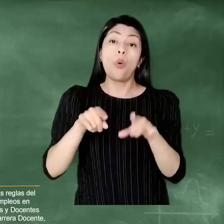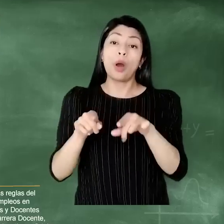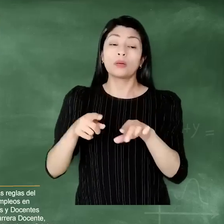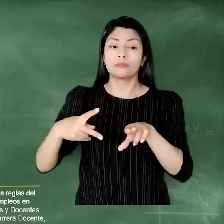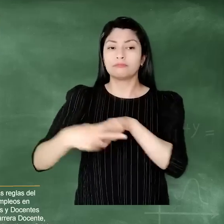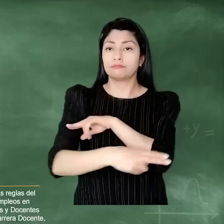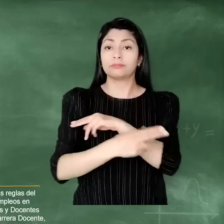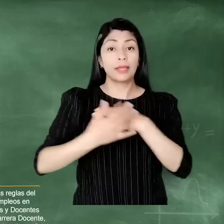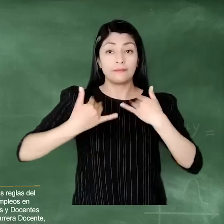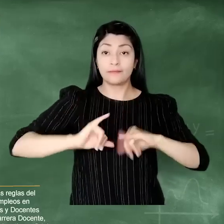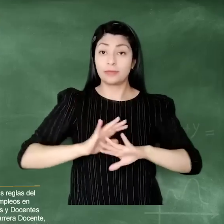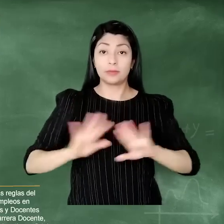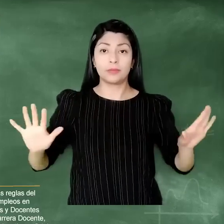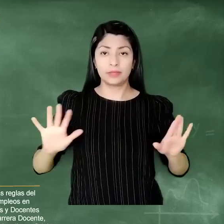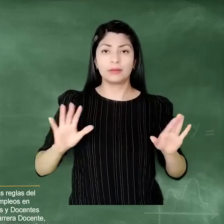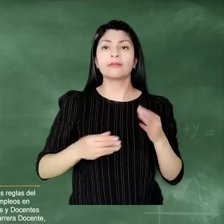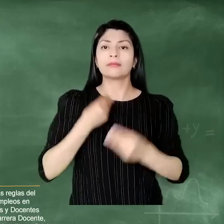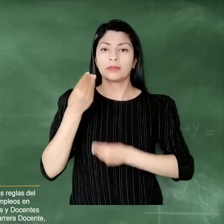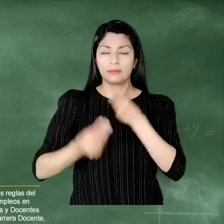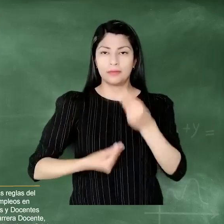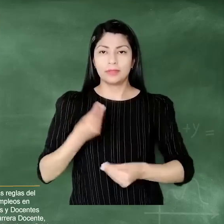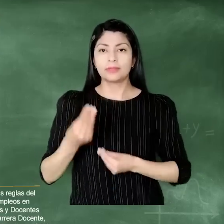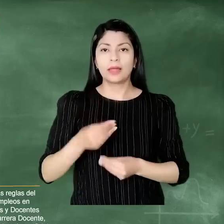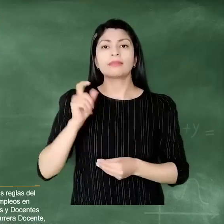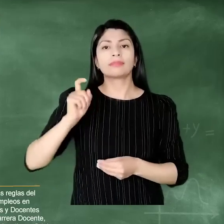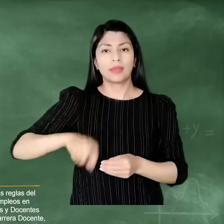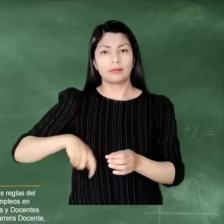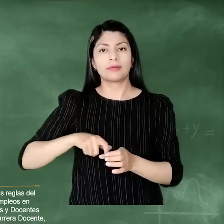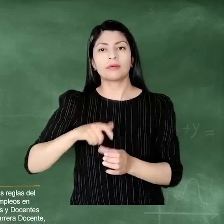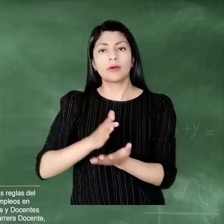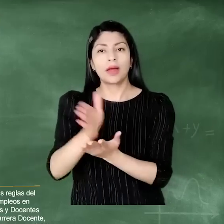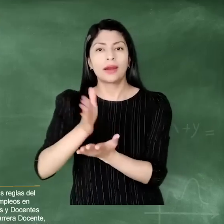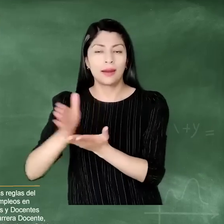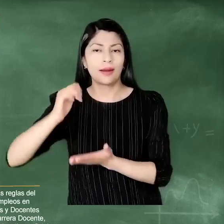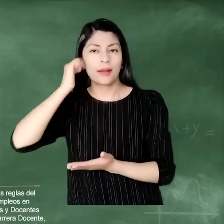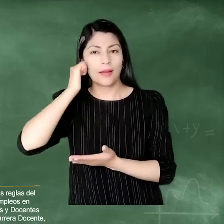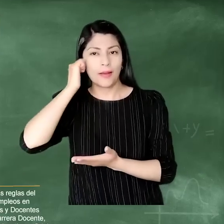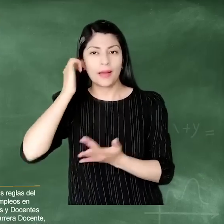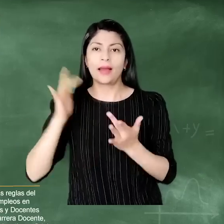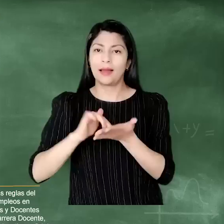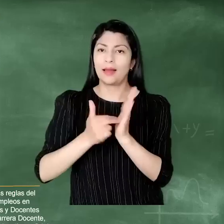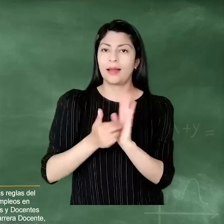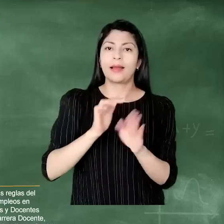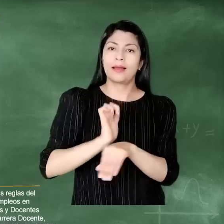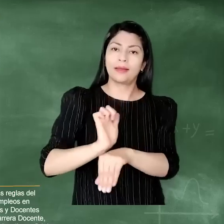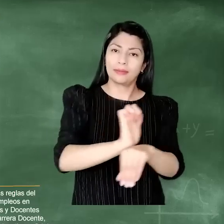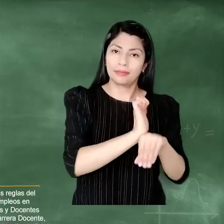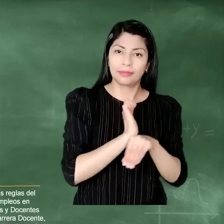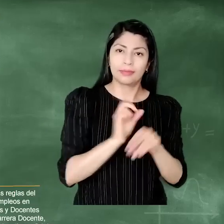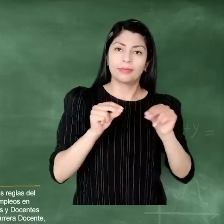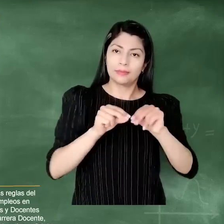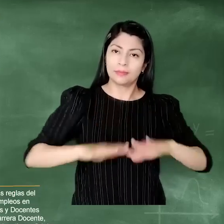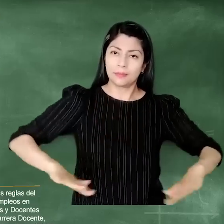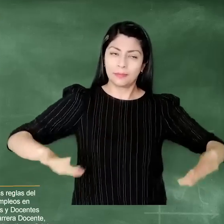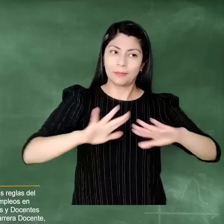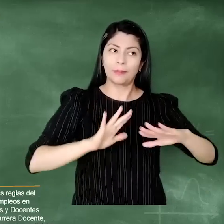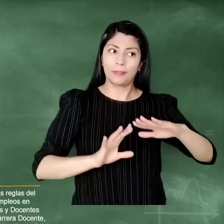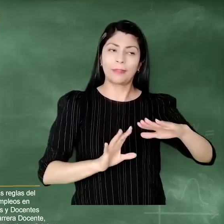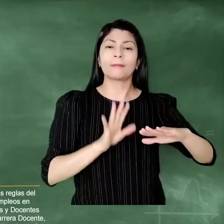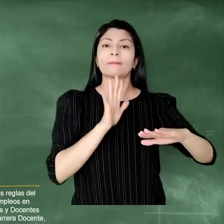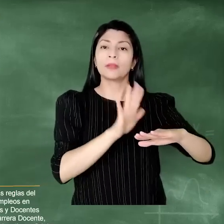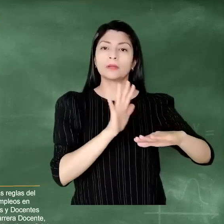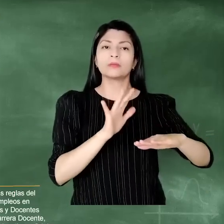de no continuar en el nuevo cargo, el educador debe reintegrarse a su cargo de carrera docente ante la entidad